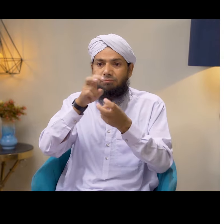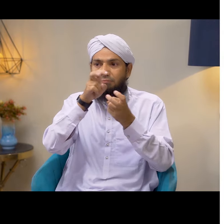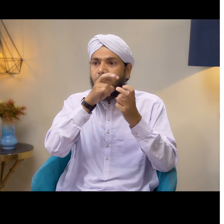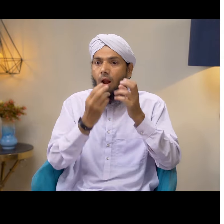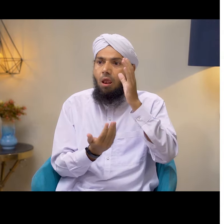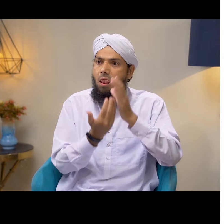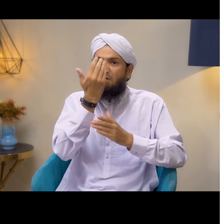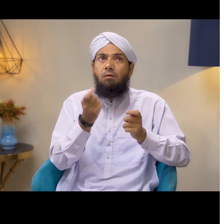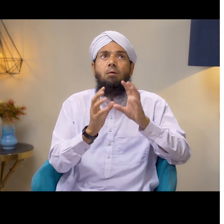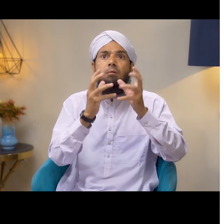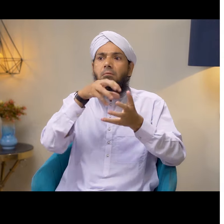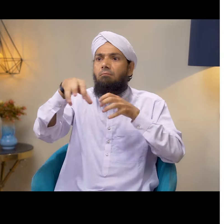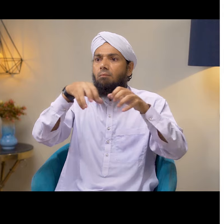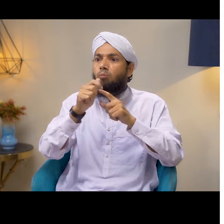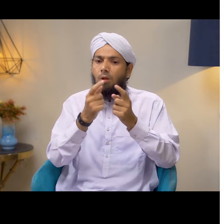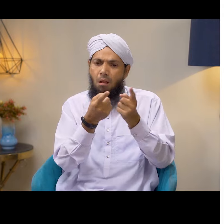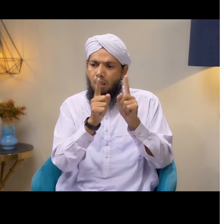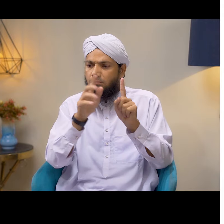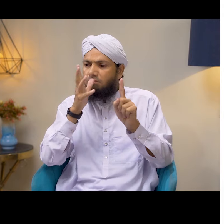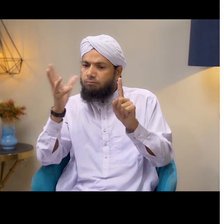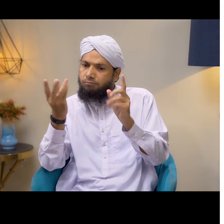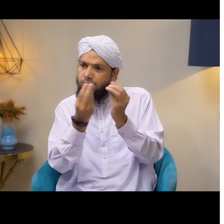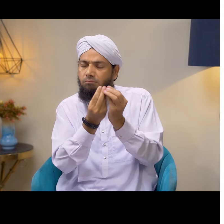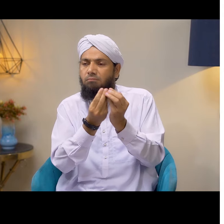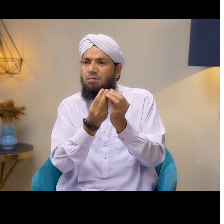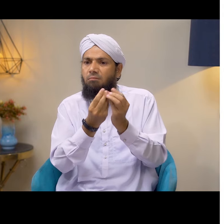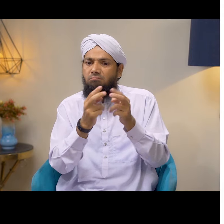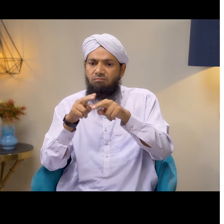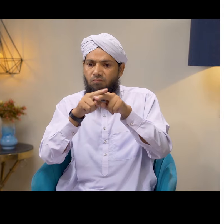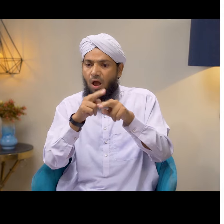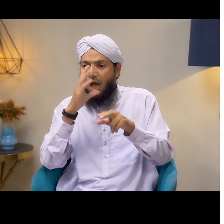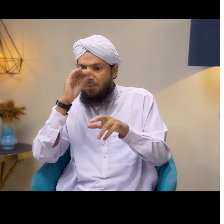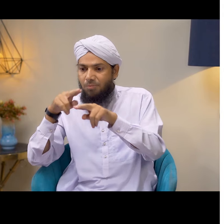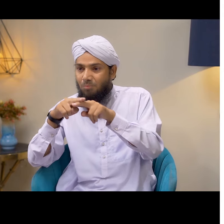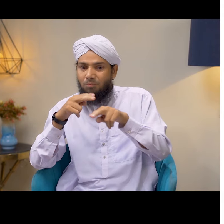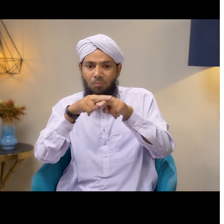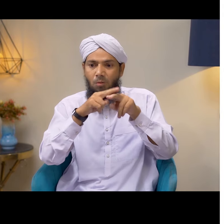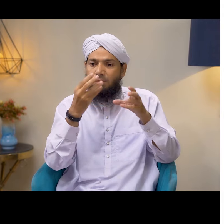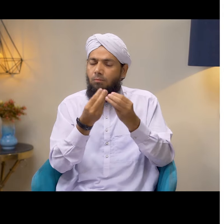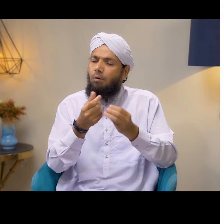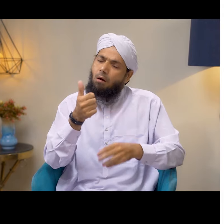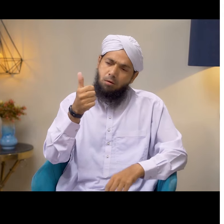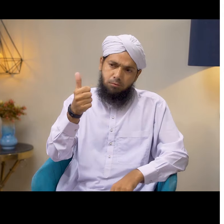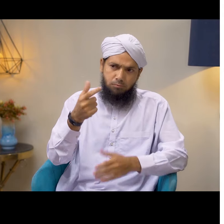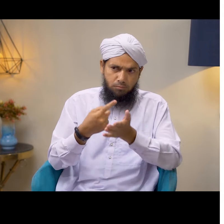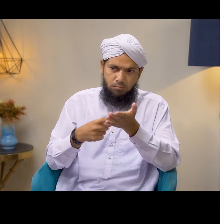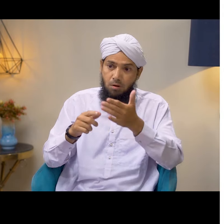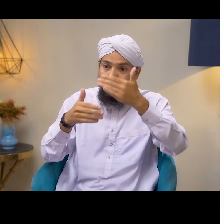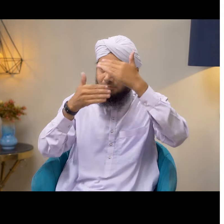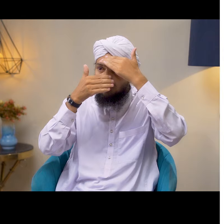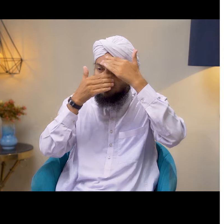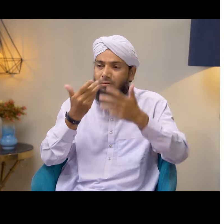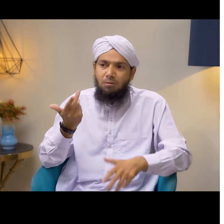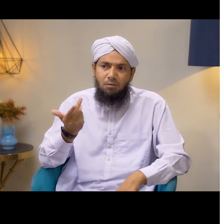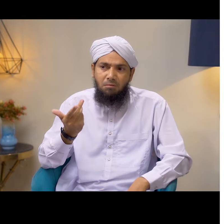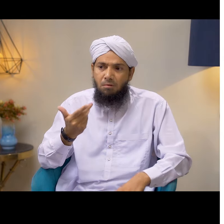گھر کہاں سے لائیں، تو ساتھ ہی وہ ایک کمرہ مختص کر دیتے ہیں. تو اب یہ جوائنٹ فیملی درست تو ہے. اور جہاں تک پردے کا